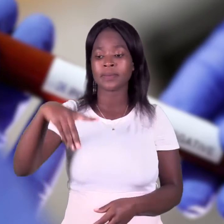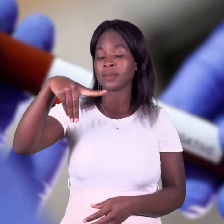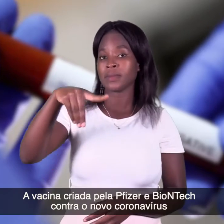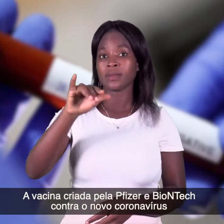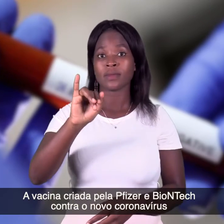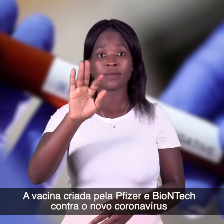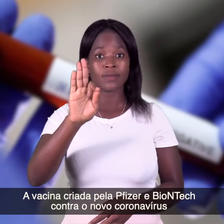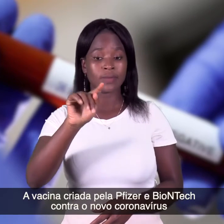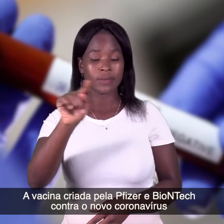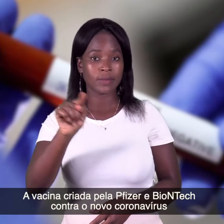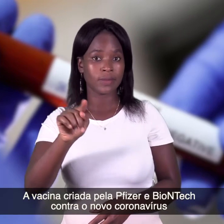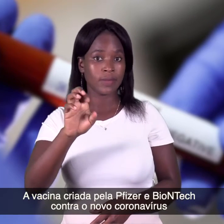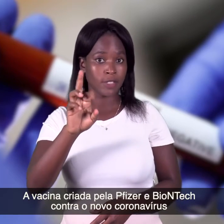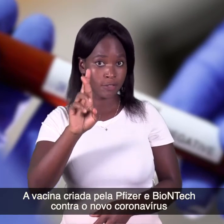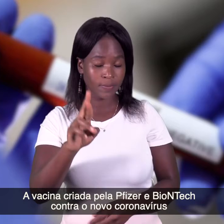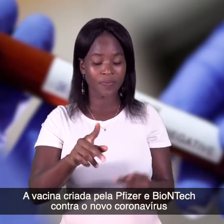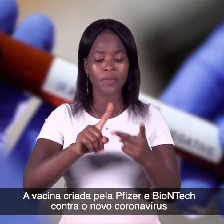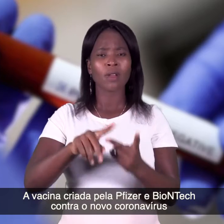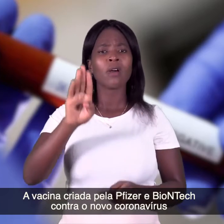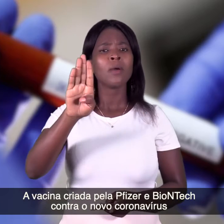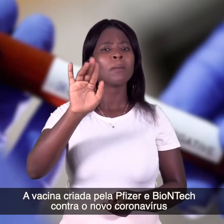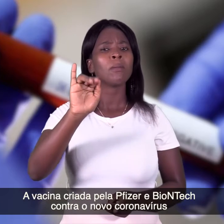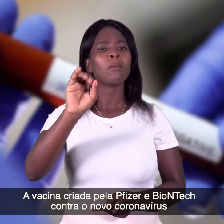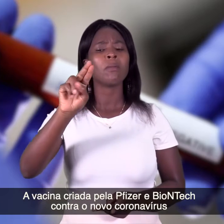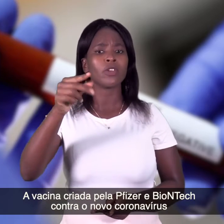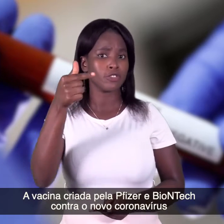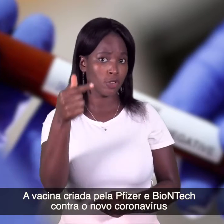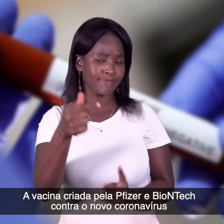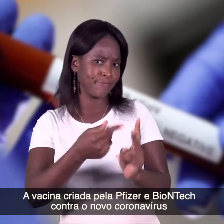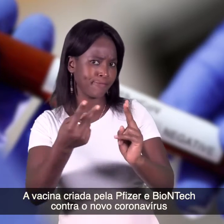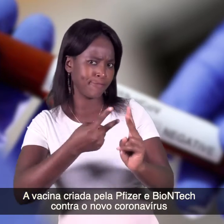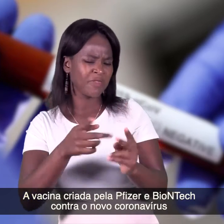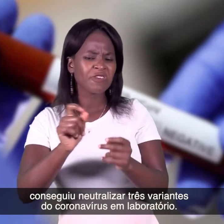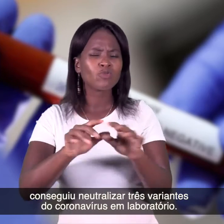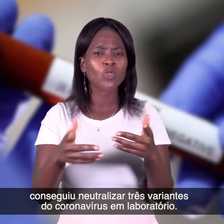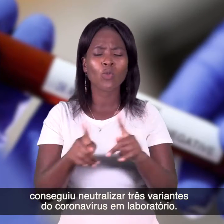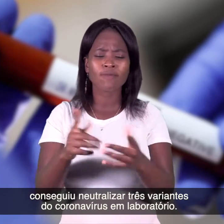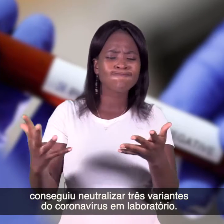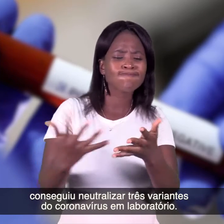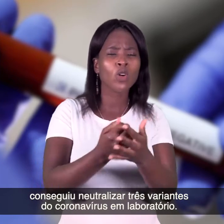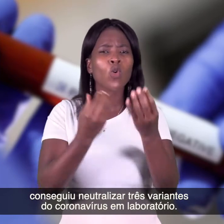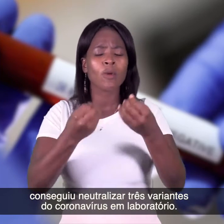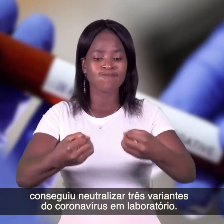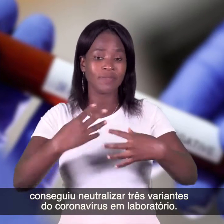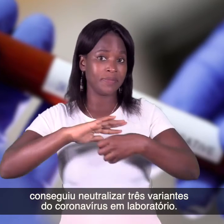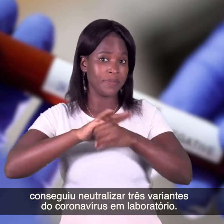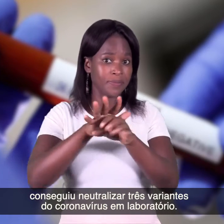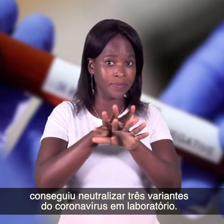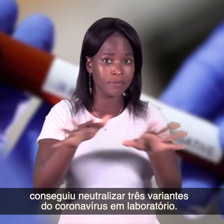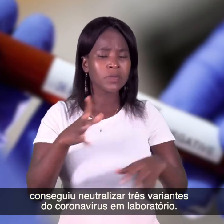A vacina criada pela Pfizer e BioNTech contra o novo coronavírus conseguiu neutralizar 3 variantes do